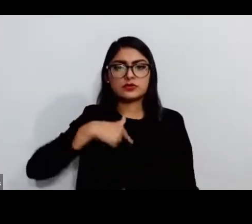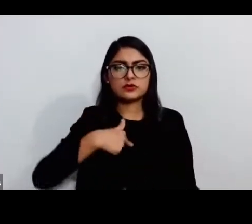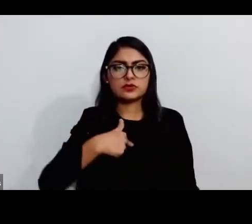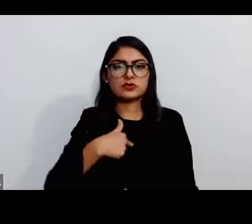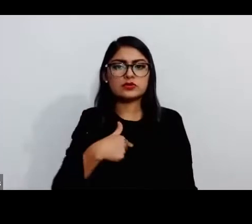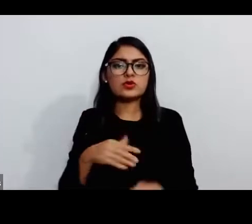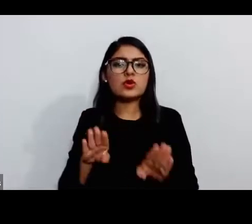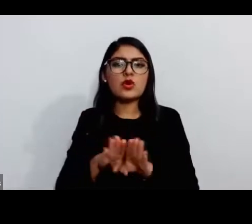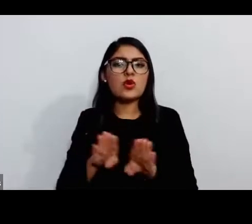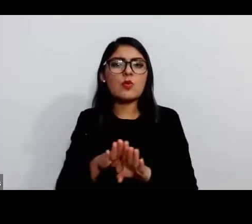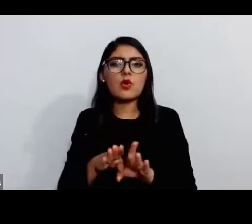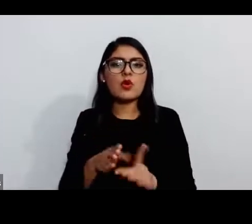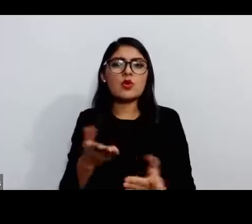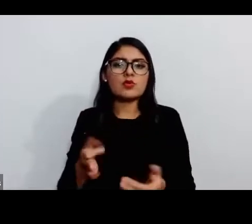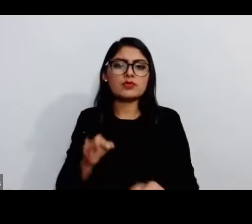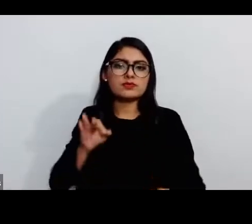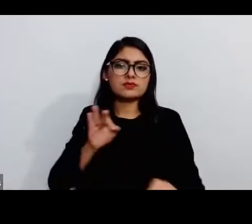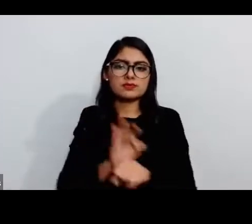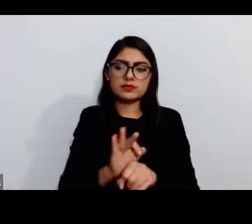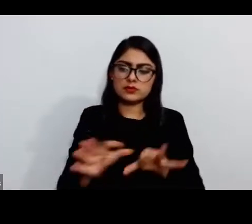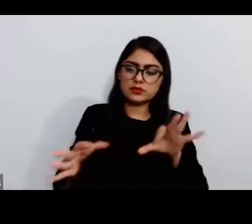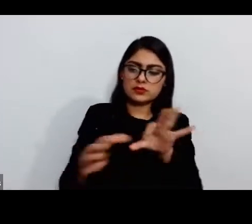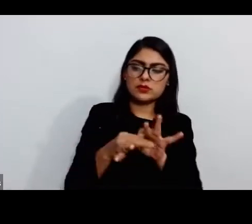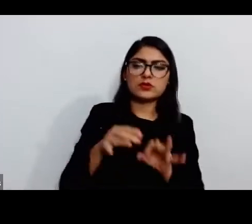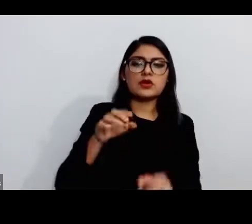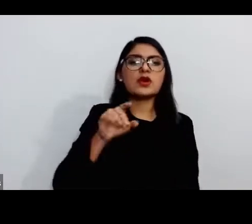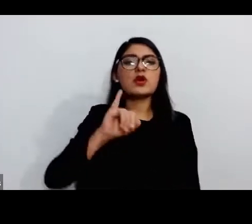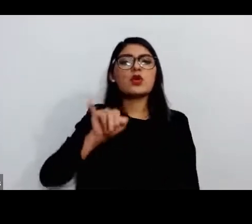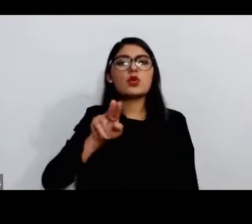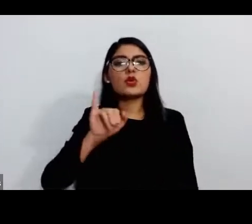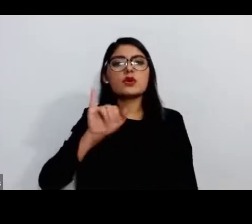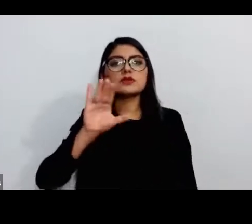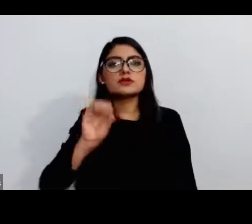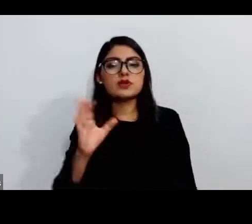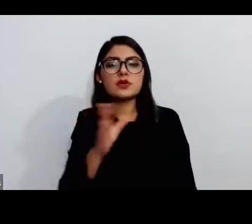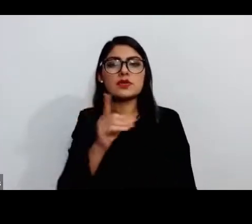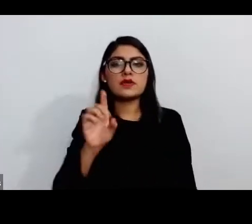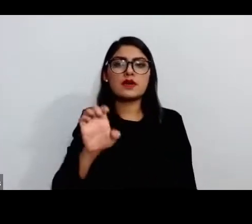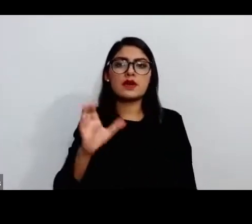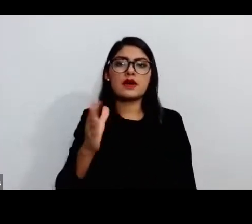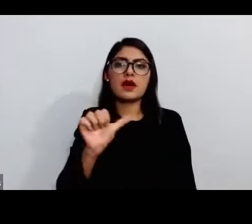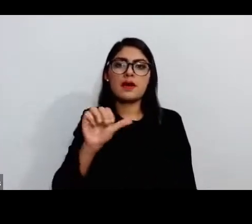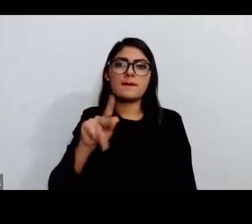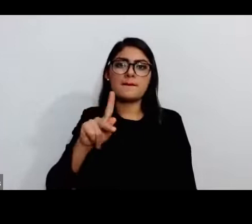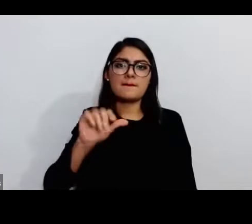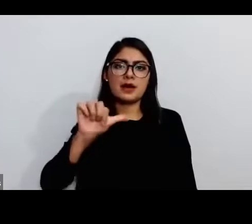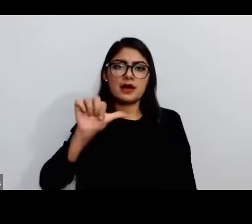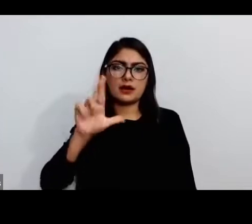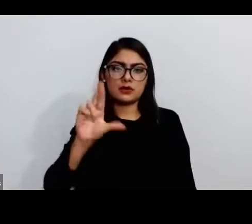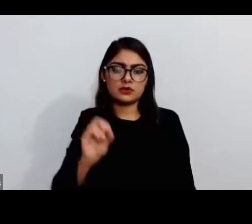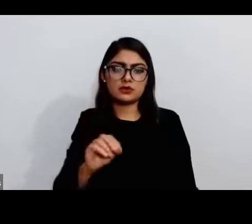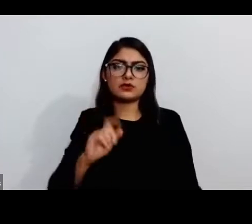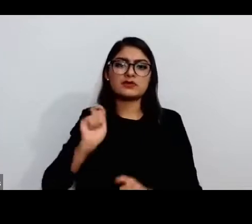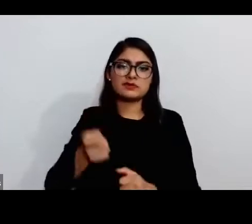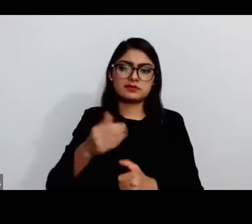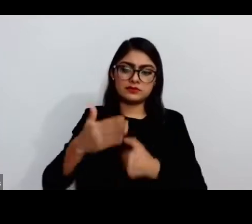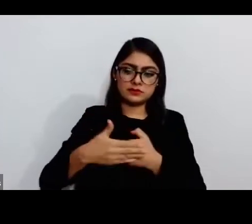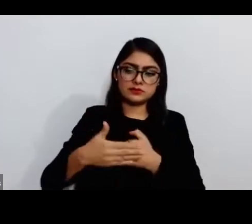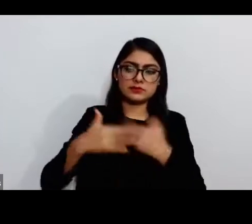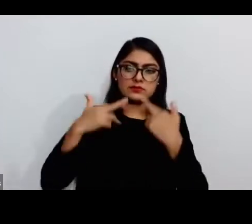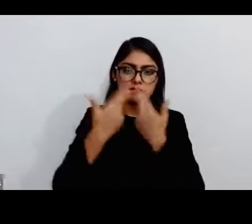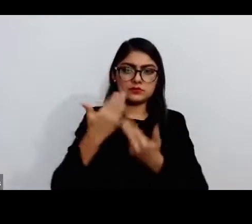protección del juicio de amparo, del cual van a tratar en muchas sesiones en lo subsecuente. Pero además, pues también